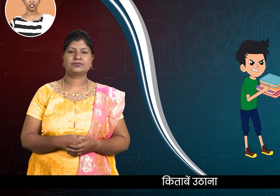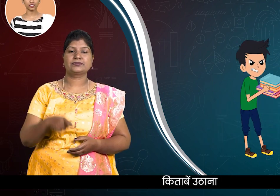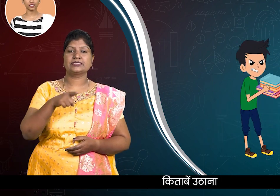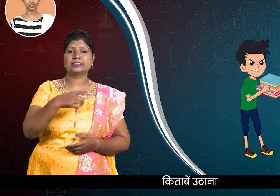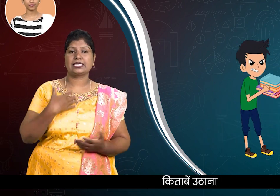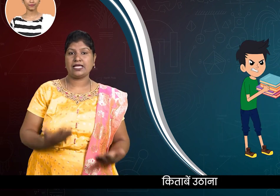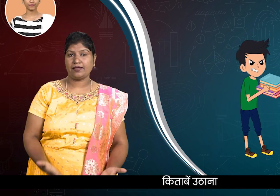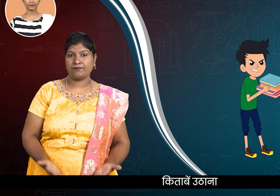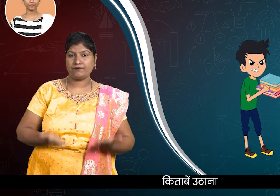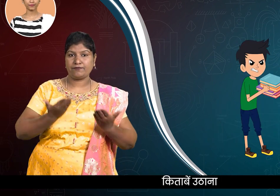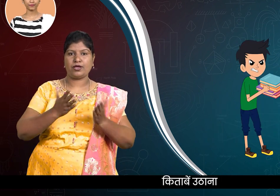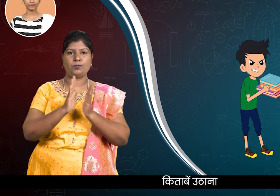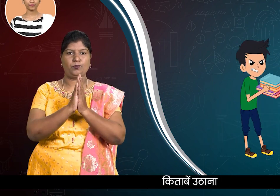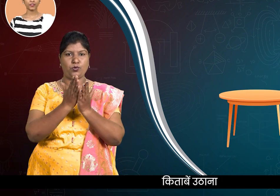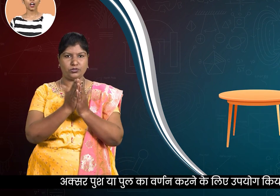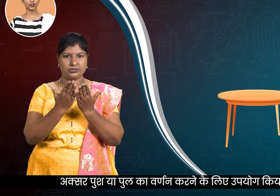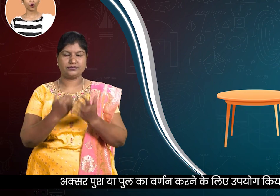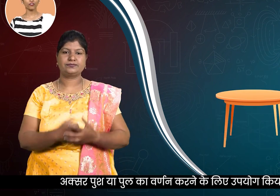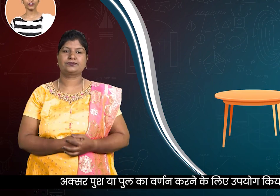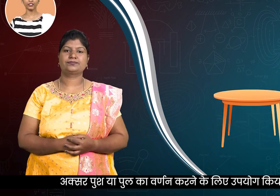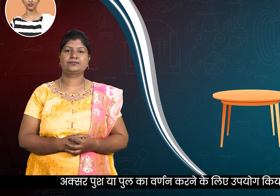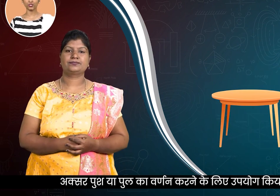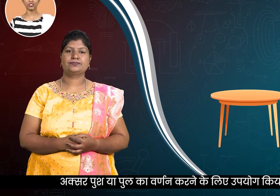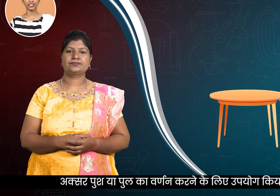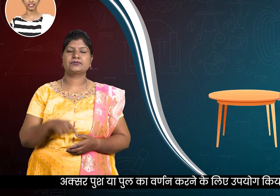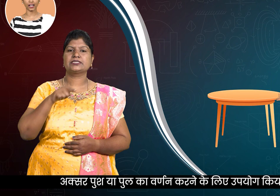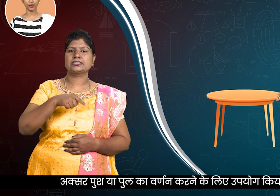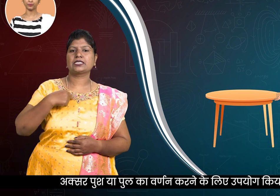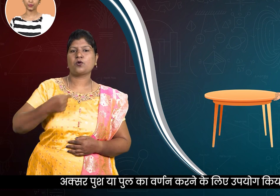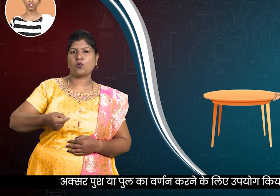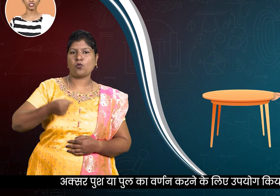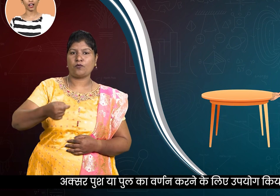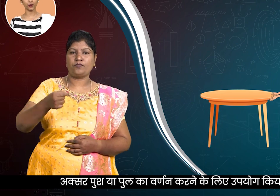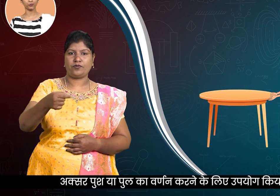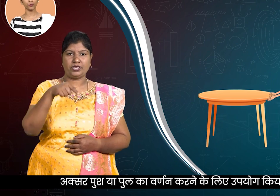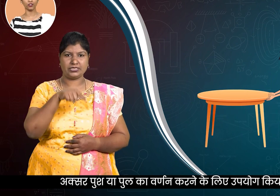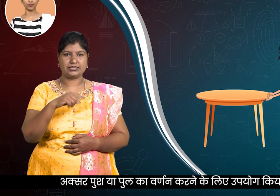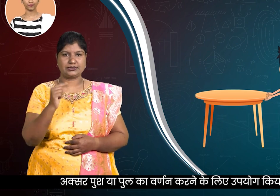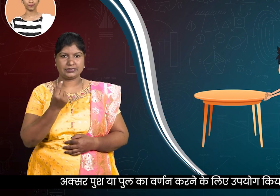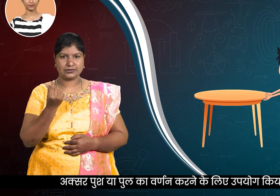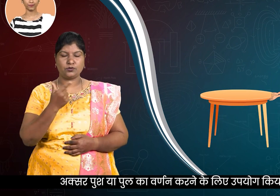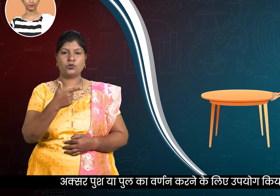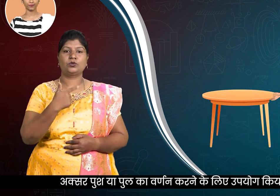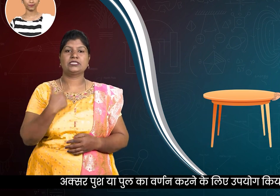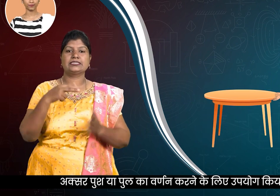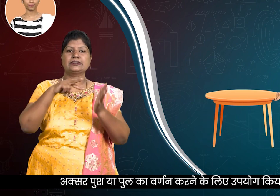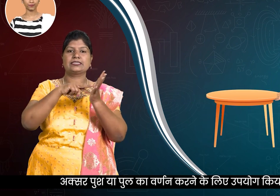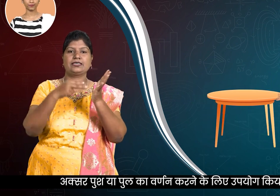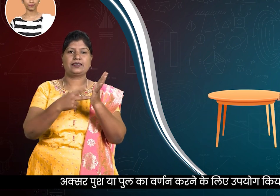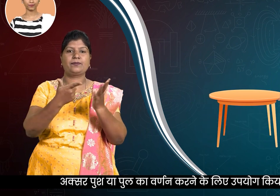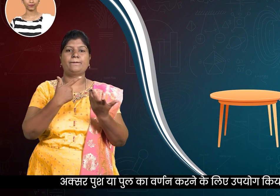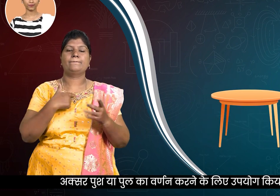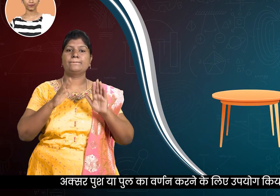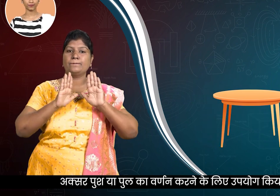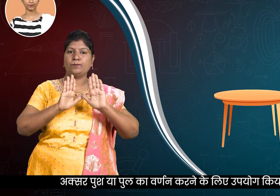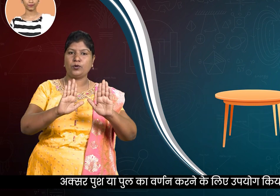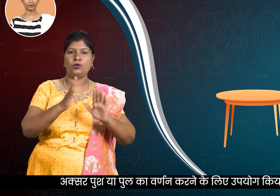किताबें उठाना, अक्सर पुश या पुल का वर्णन करने के लिए उपयोग किया जाता है।